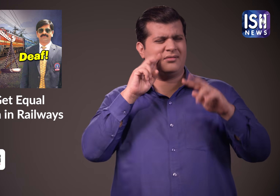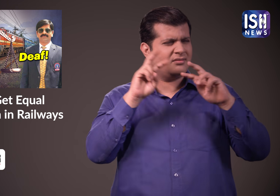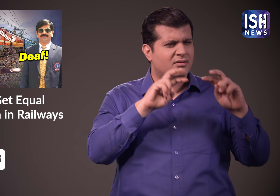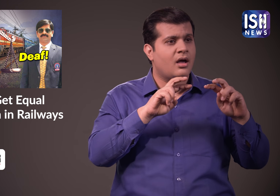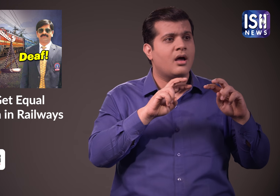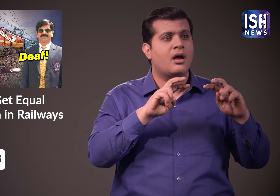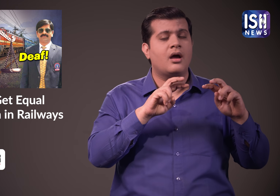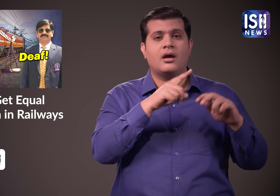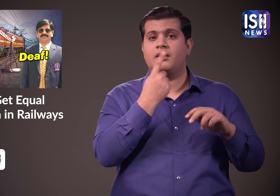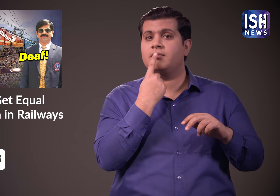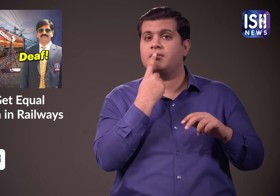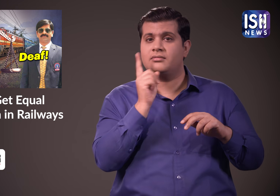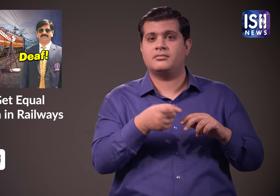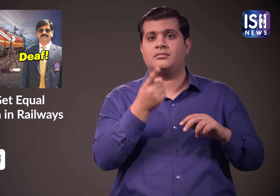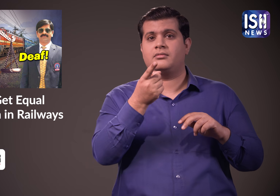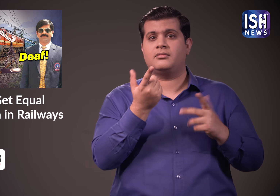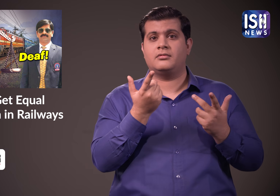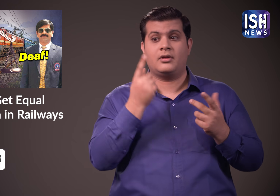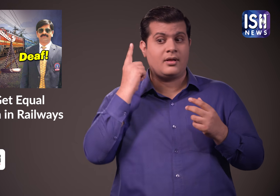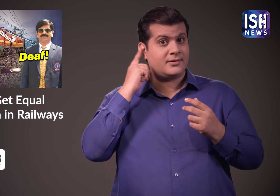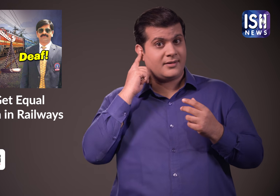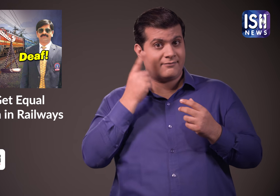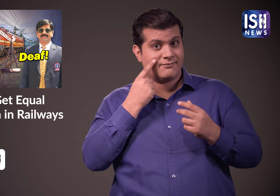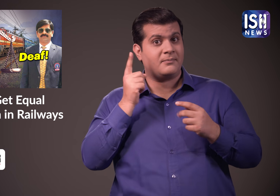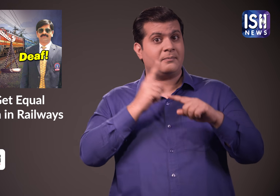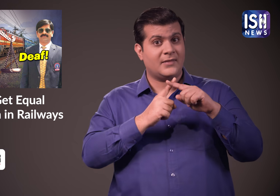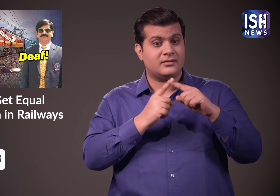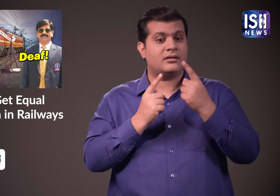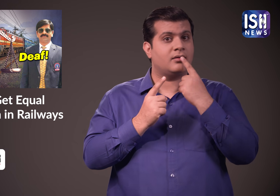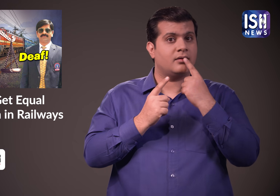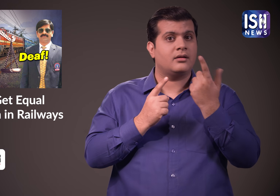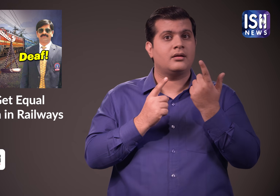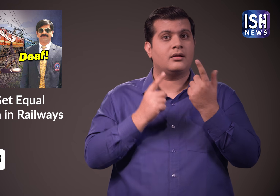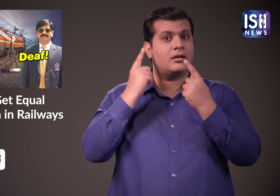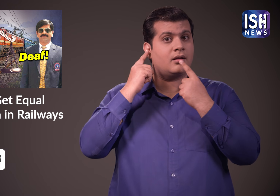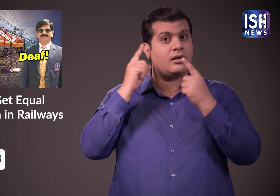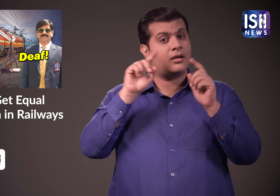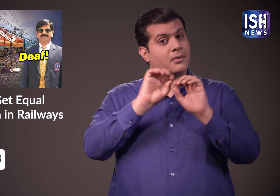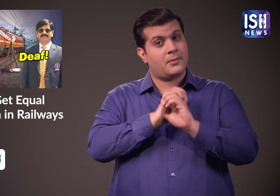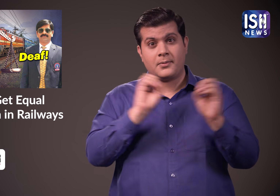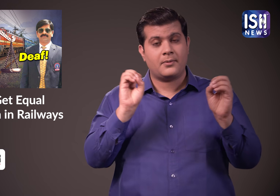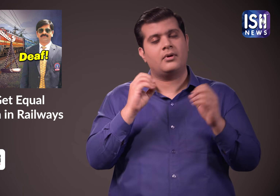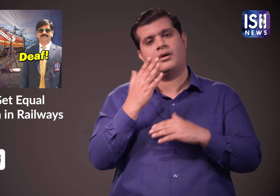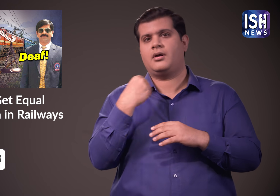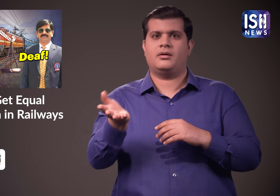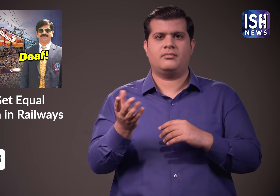खारिज किया गया क्योंकि वह बोल सकते हैं। रेलवे के नियमों के मुताबिक रियायत केवल उन्हीं डेफ को दी जाती हैं जो कुछ नहीं बोल